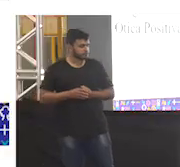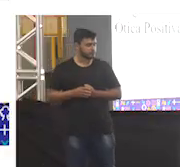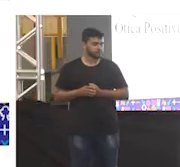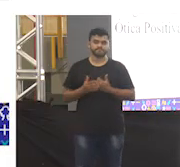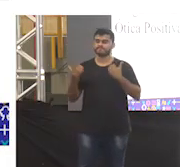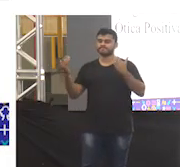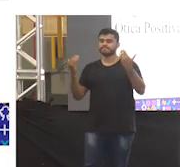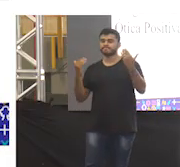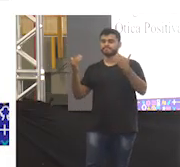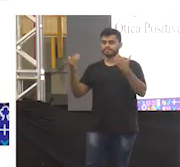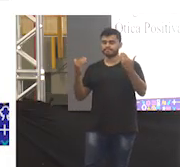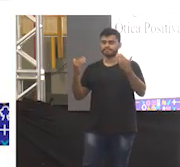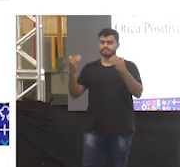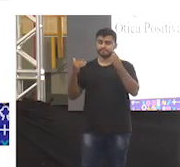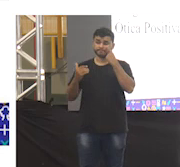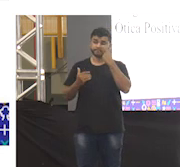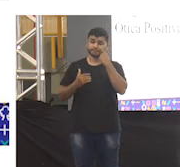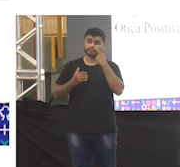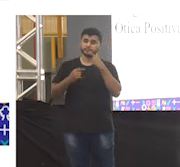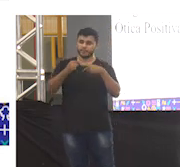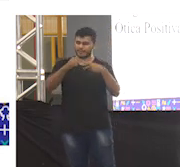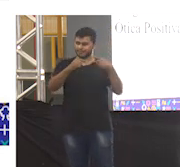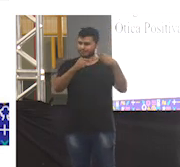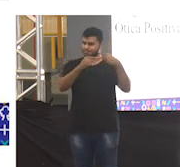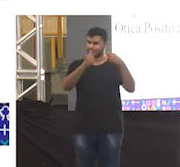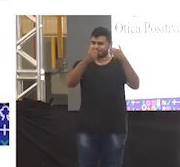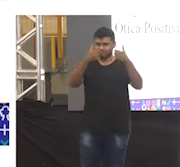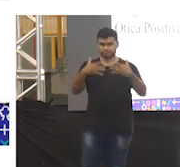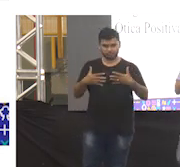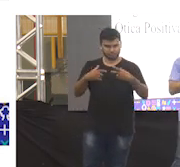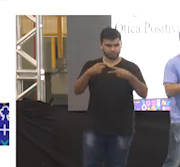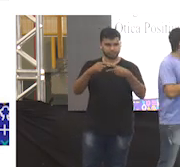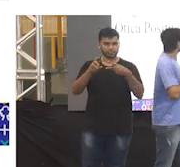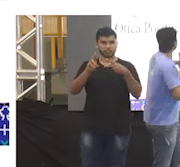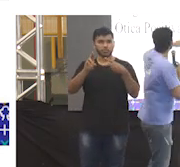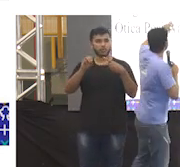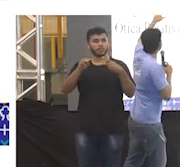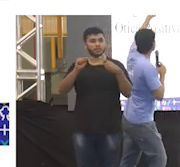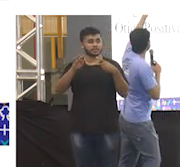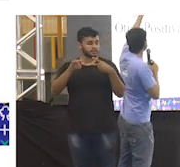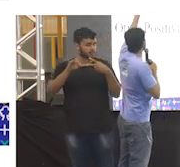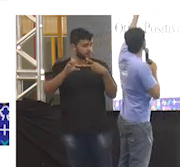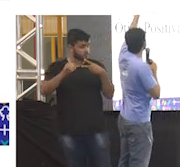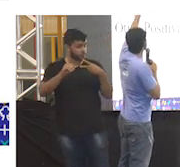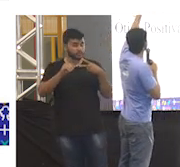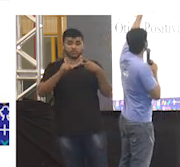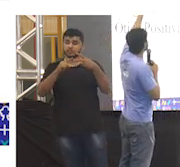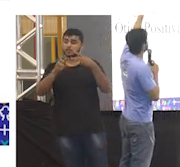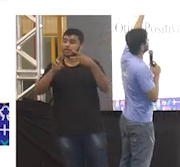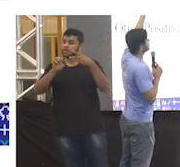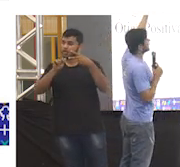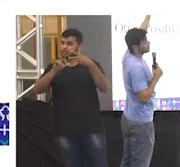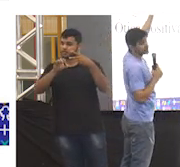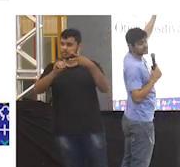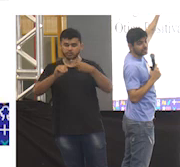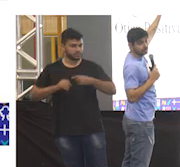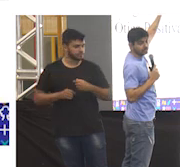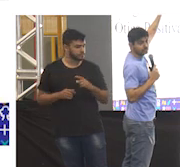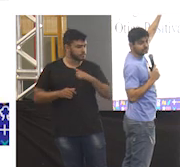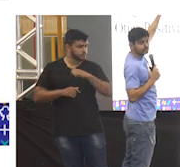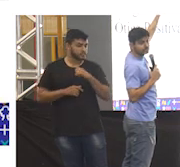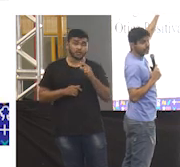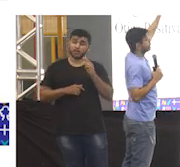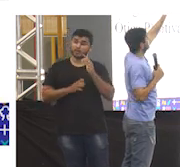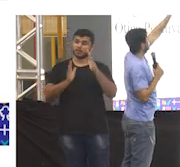Então, comparando o romantismo e realismo. Se no romantismo nós tínhamos predomínio da